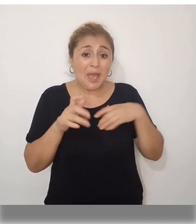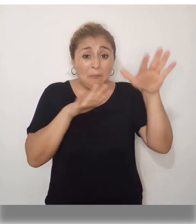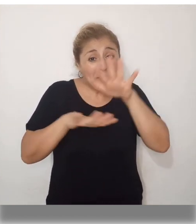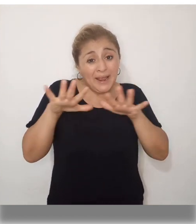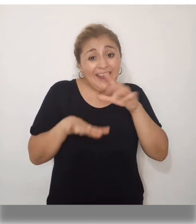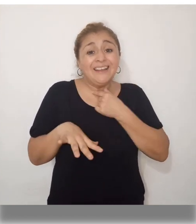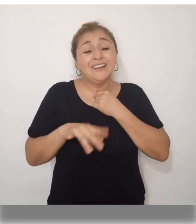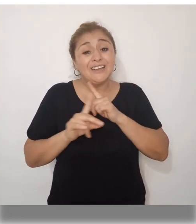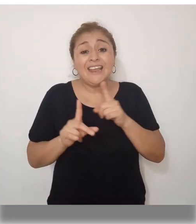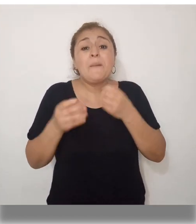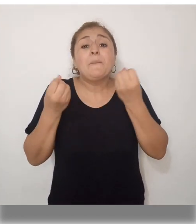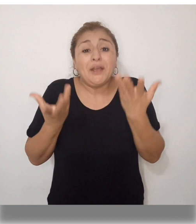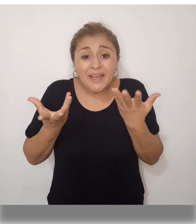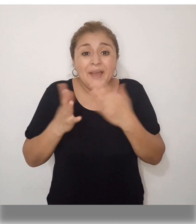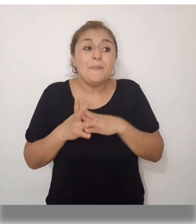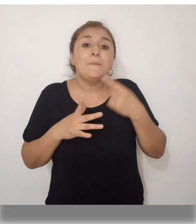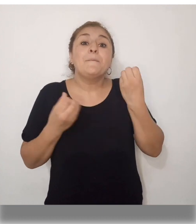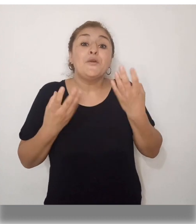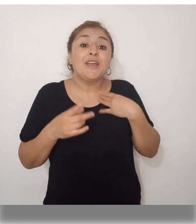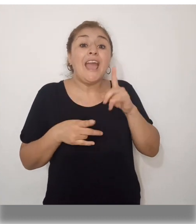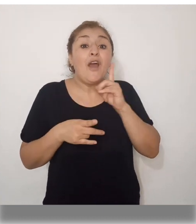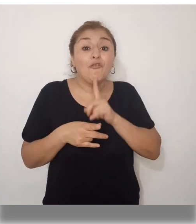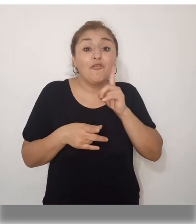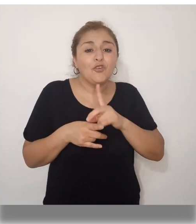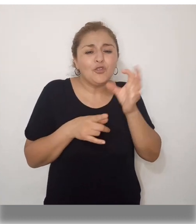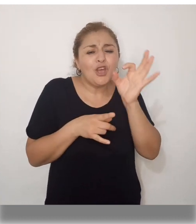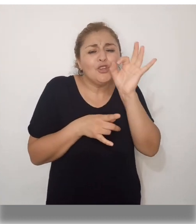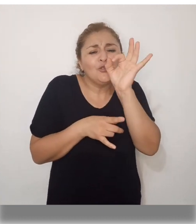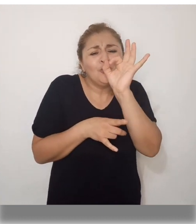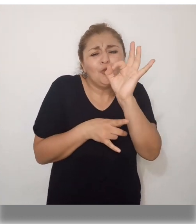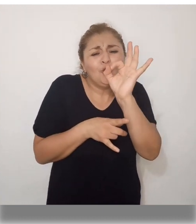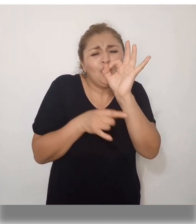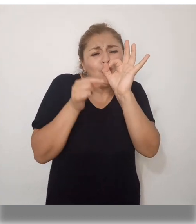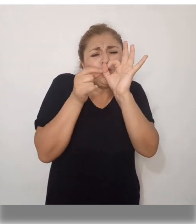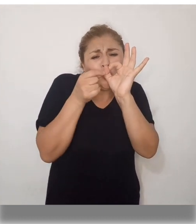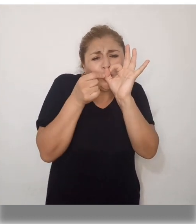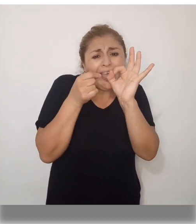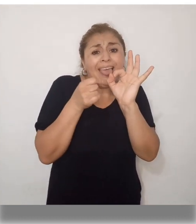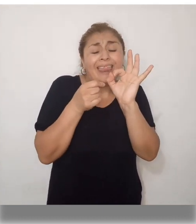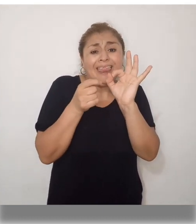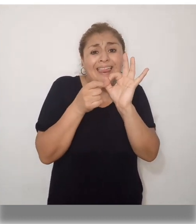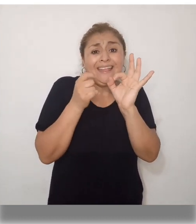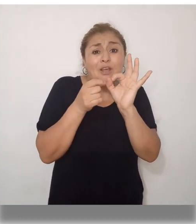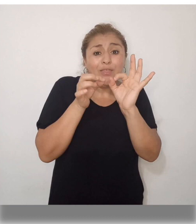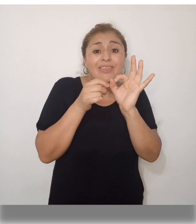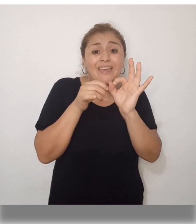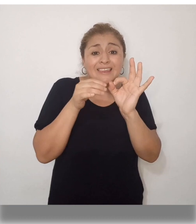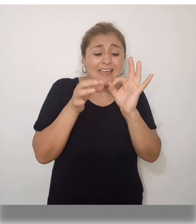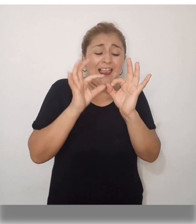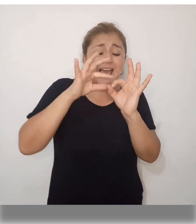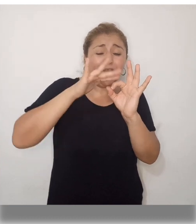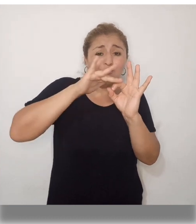su fruto es muy pequeño sacarle la cáscara y las semillas es un trabajo que lleva